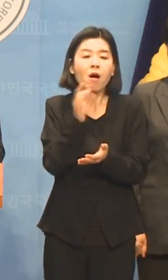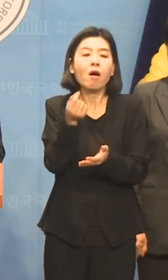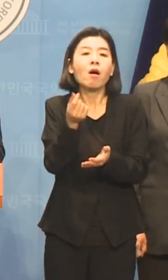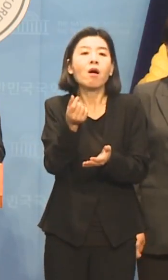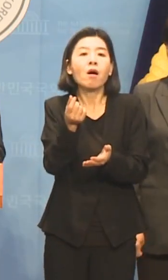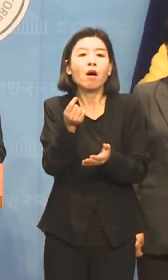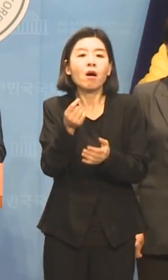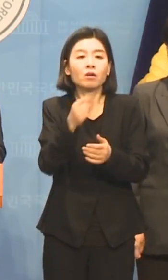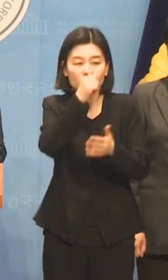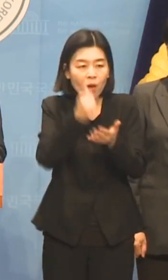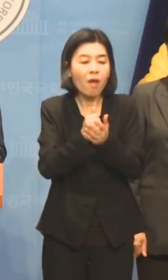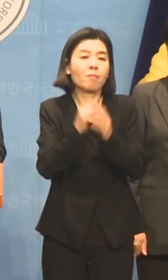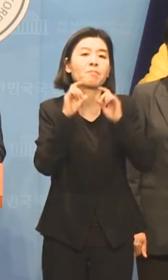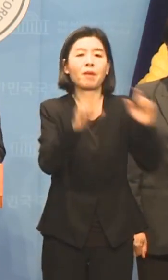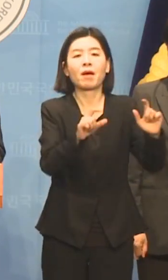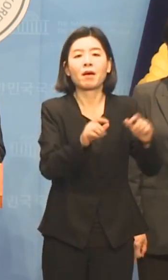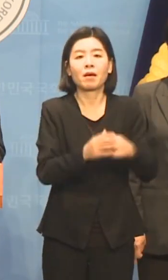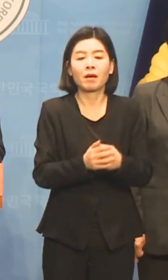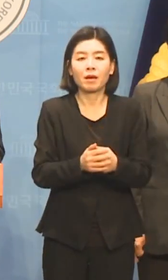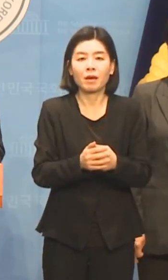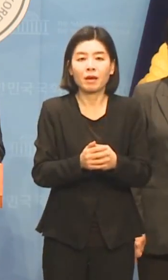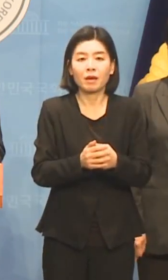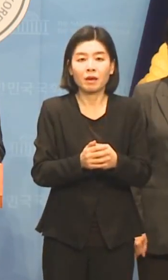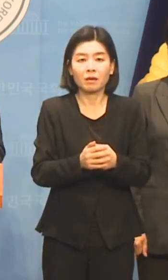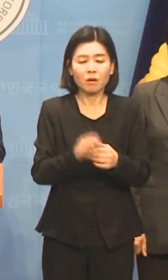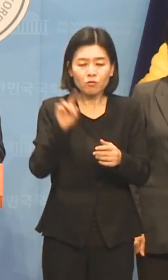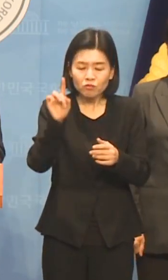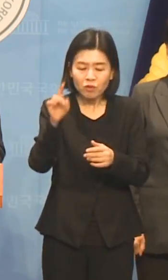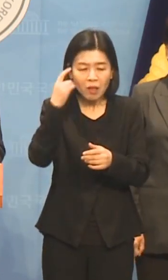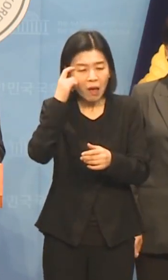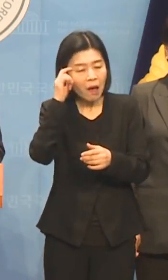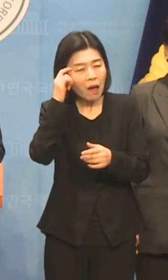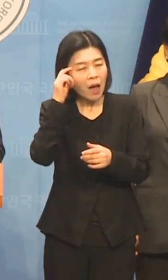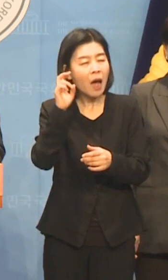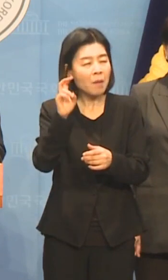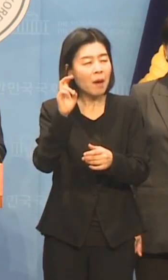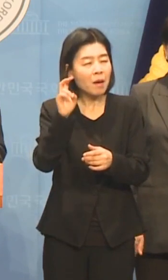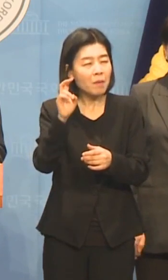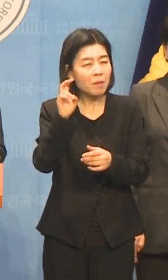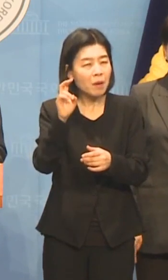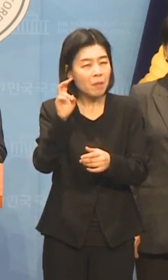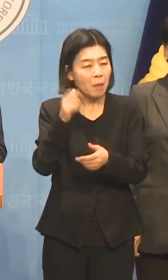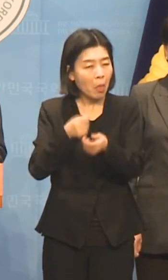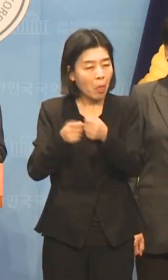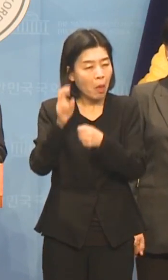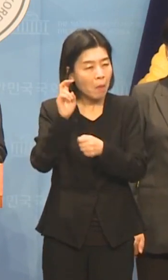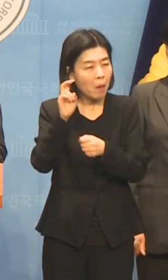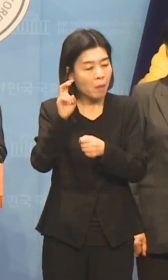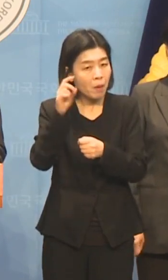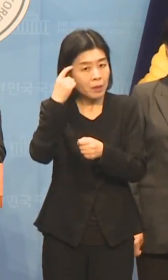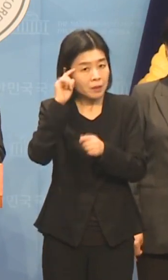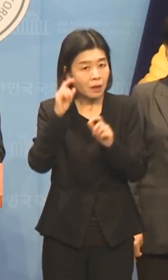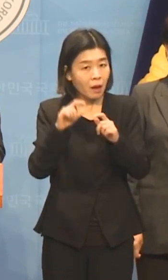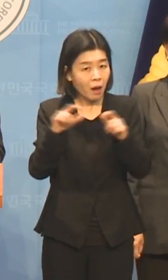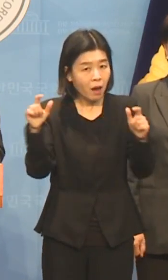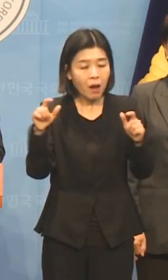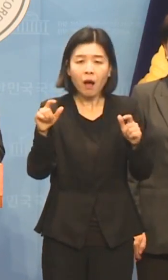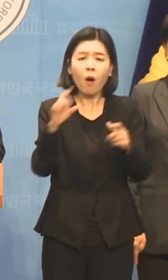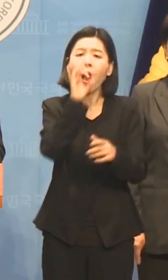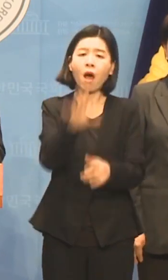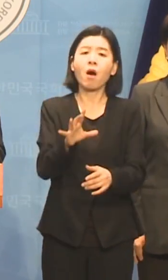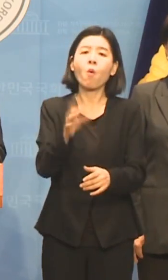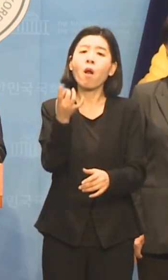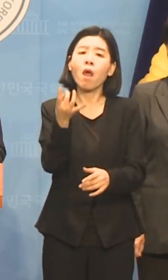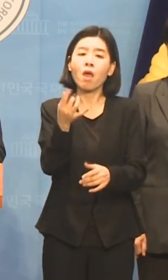유죄를 선고했습니다. 이는 사후적 추론에 따라 발언의 외연을 확장하는 것을 금지한